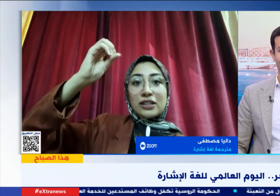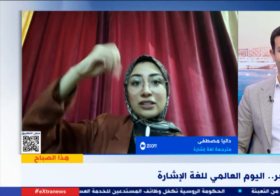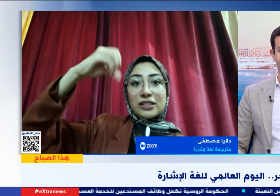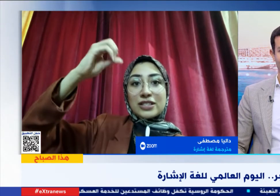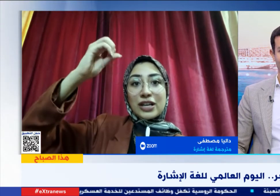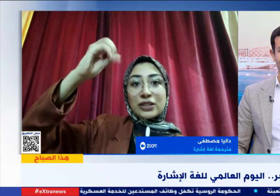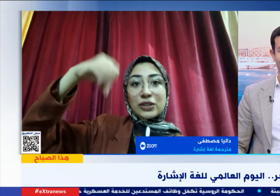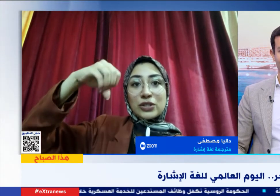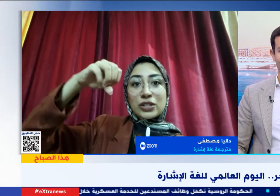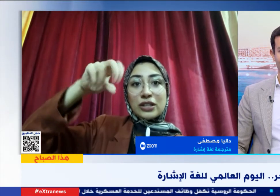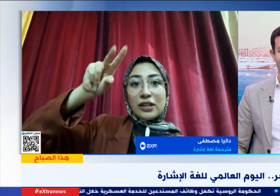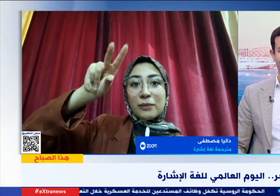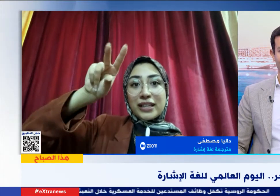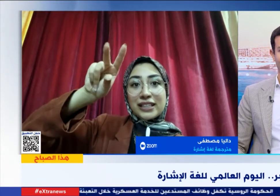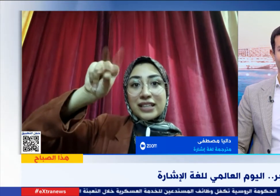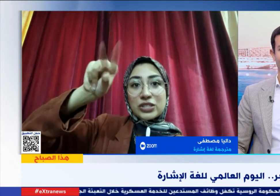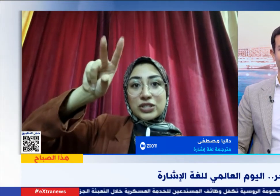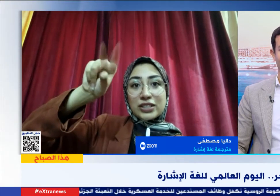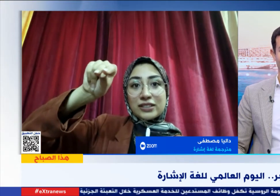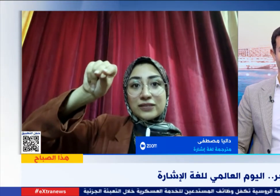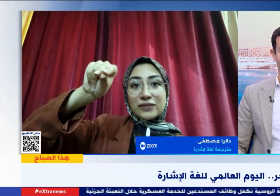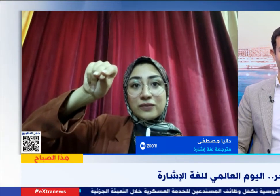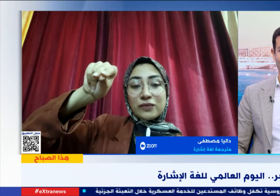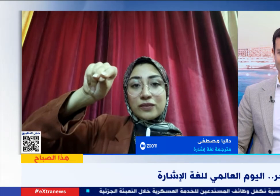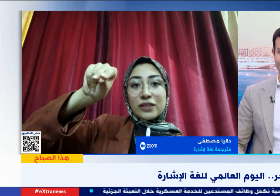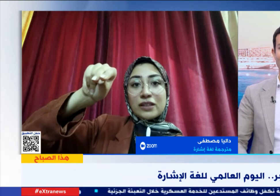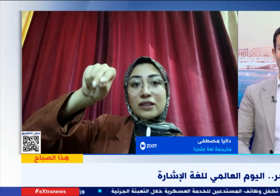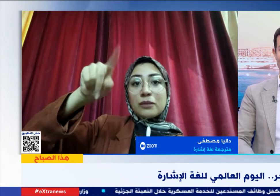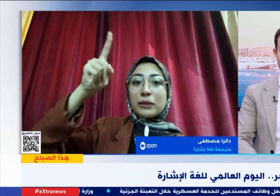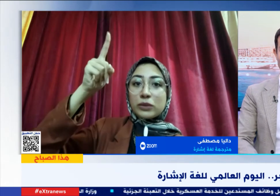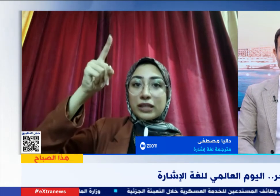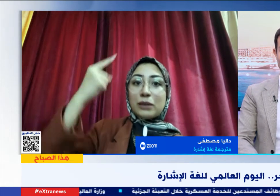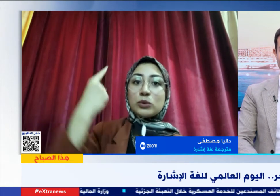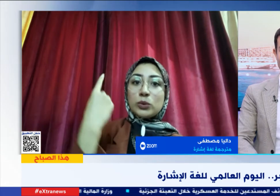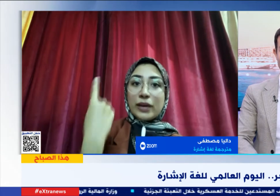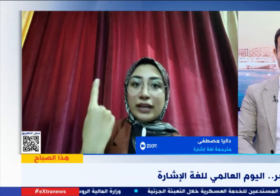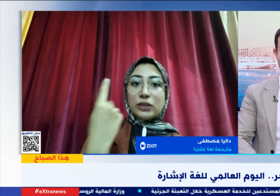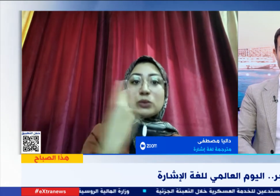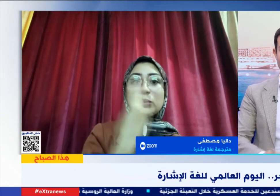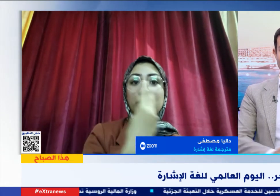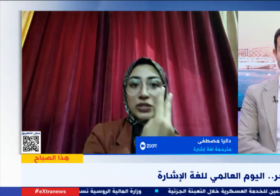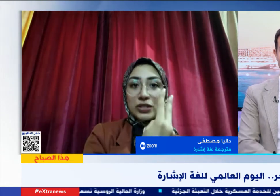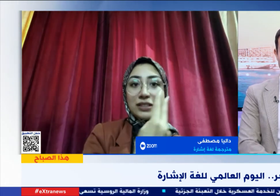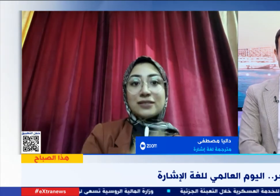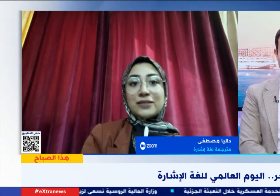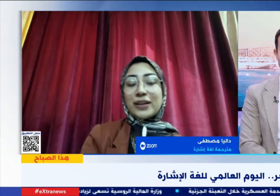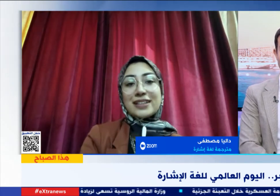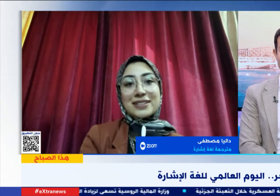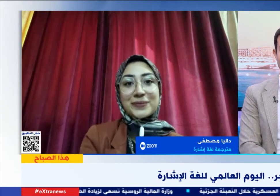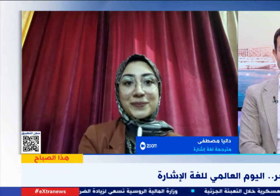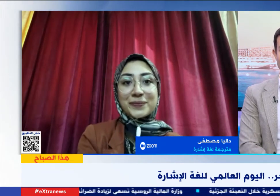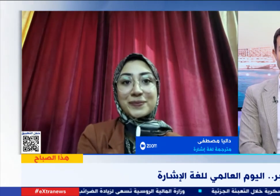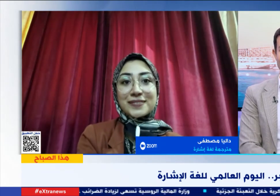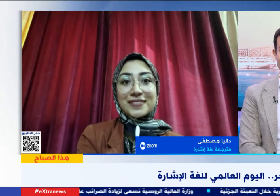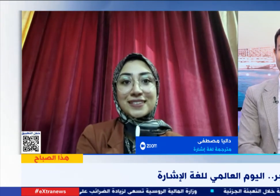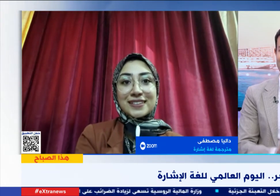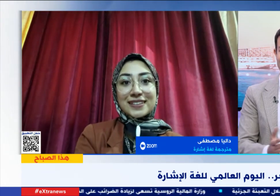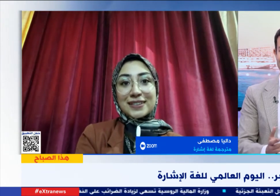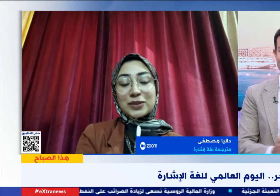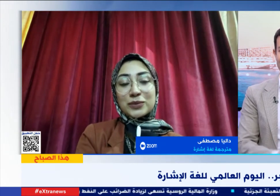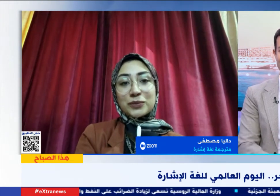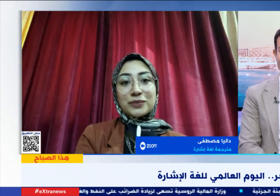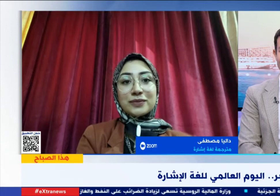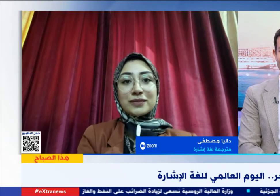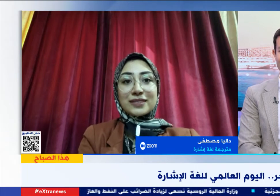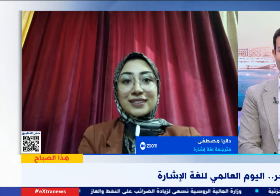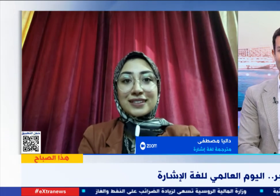18 19 بعد كده 20، تمام، بعد كده بنقول 21 وهكذا. طيب،